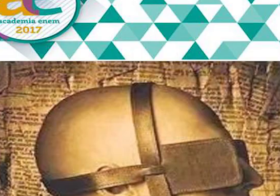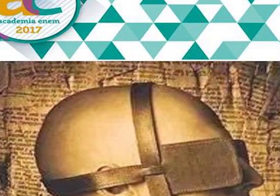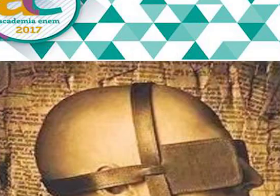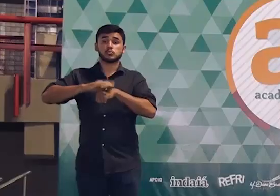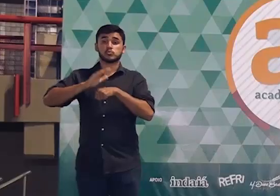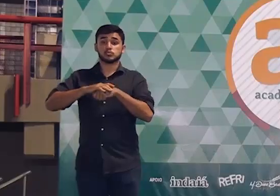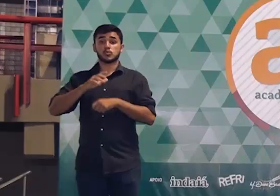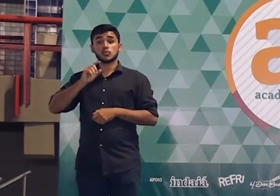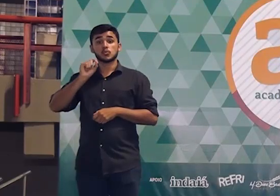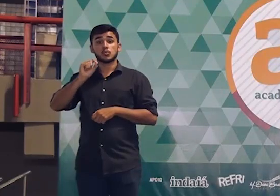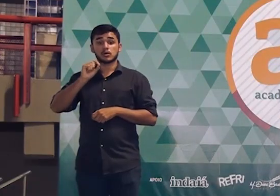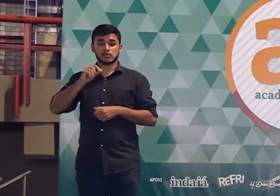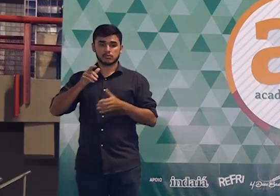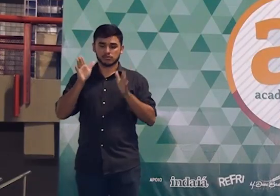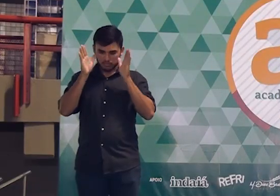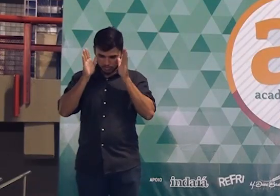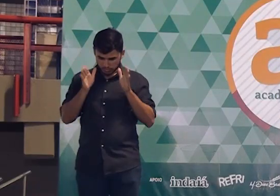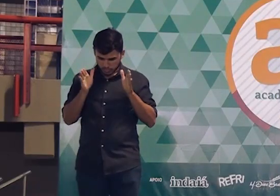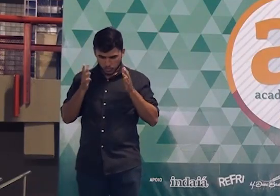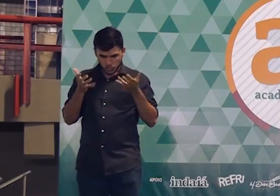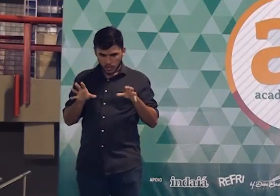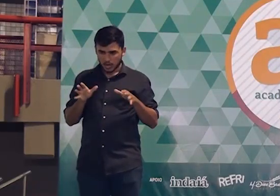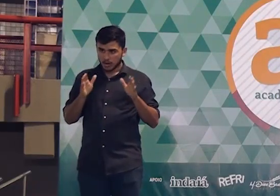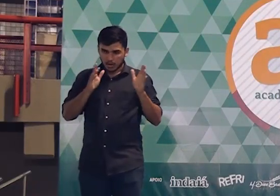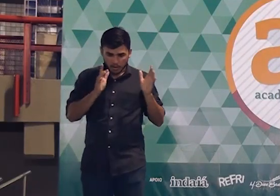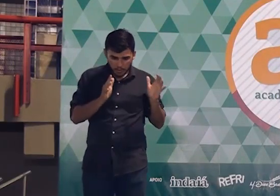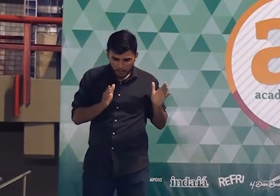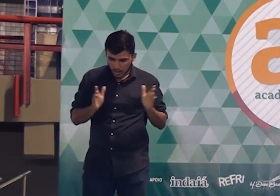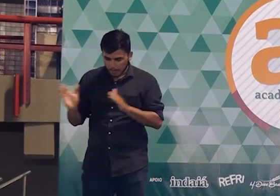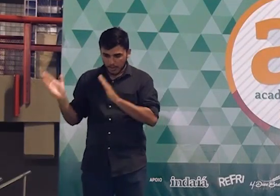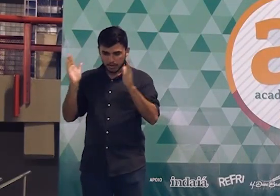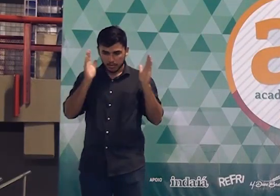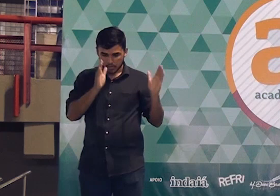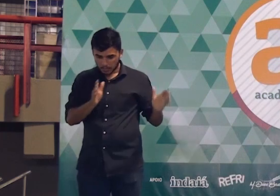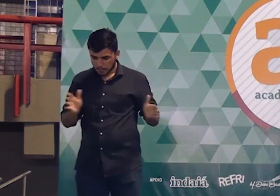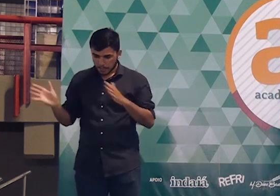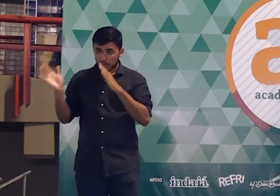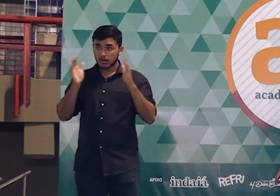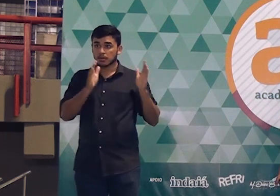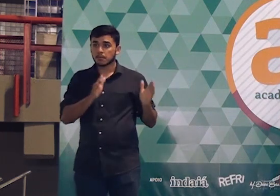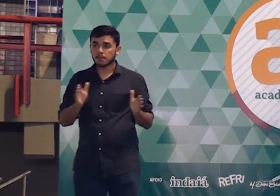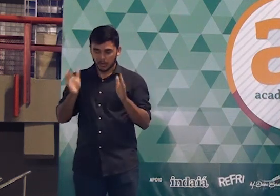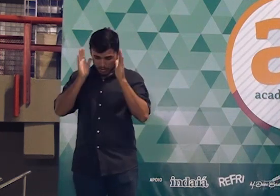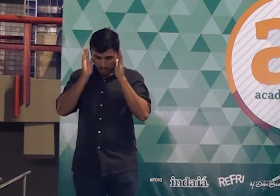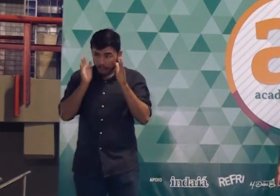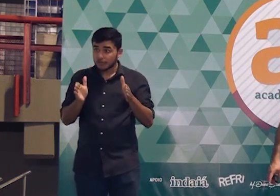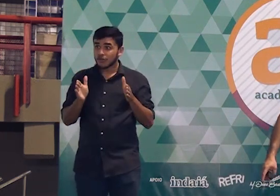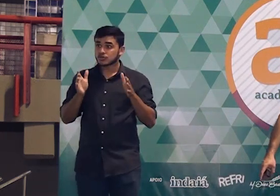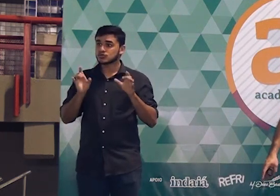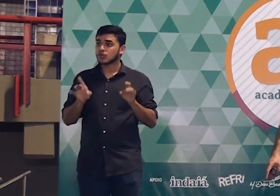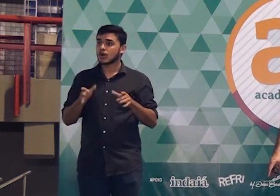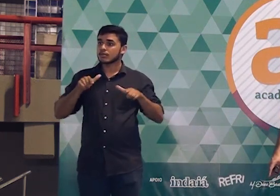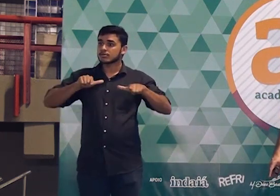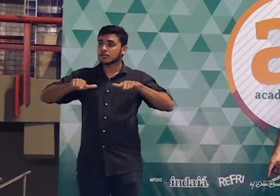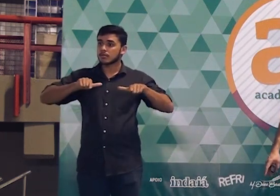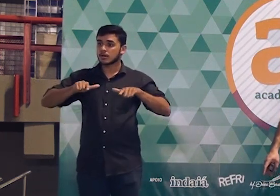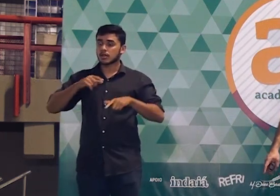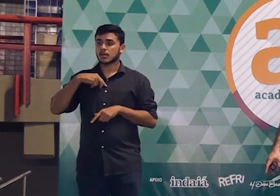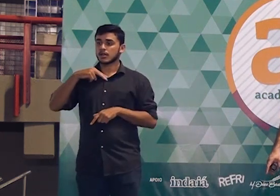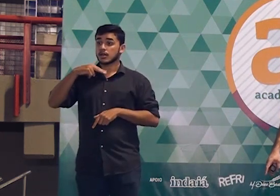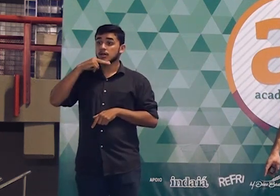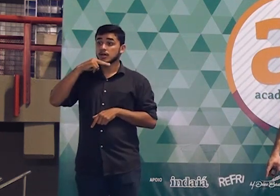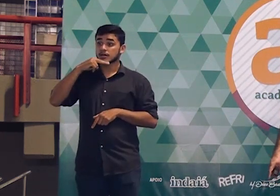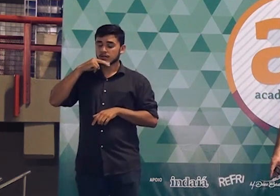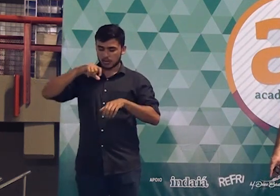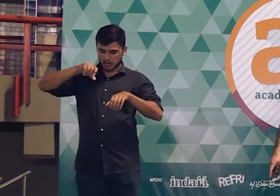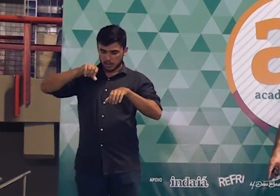fazer com que você, de fato, esqueça o que é que você está fazendo. Por um detalhe simples, é para lhe alienar. Porque quando eu corto cana e